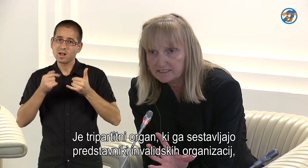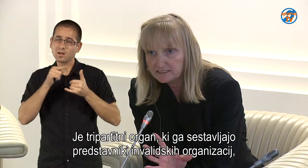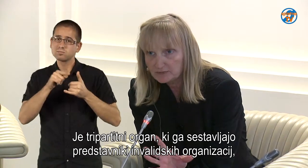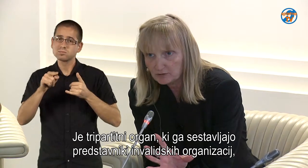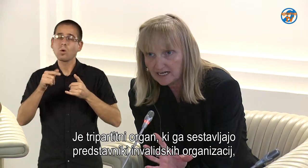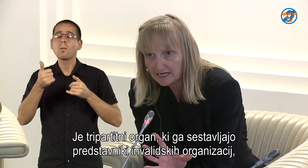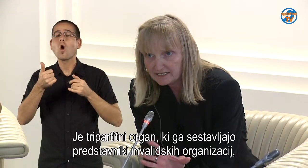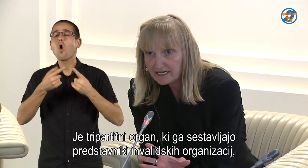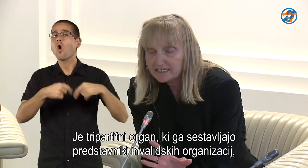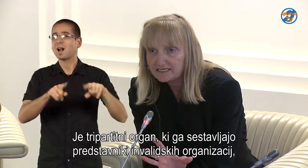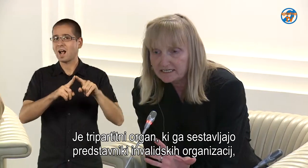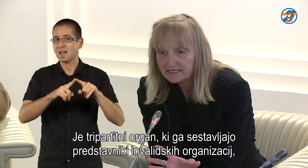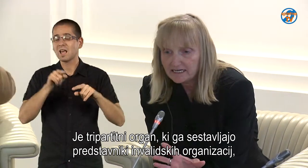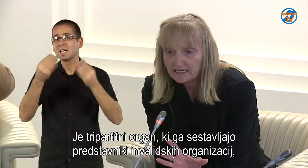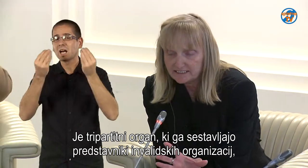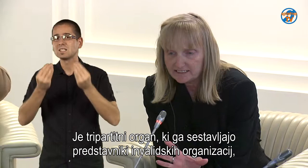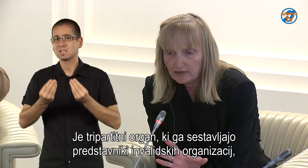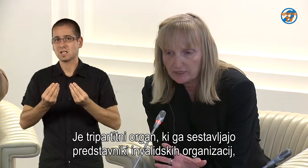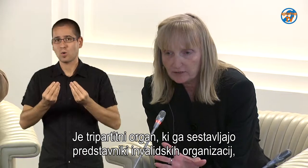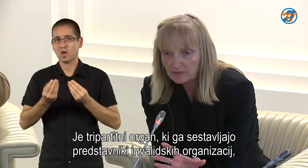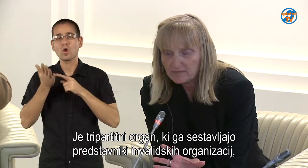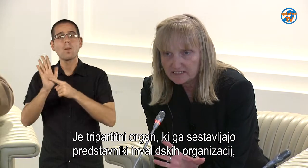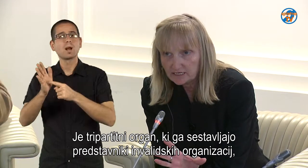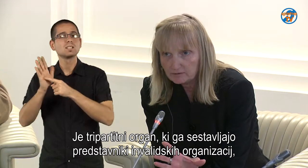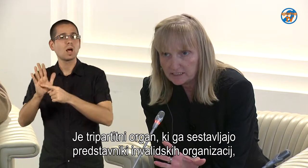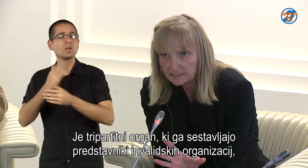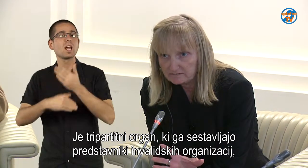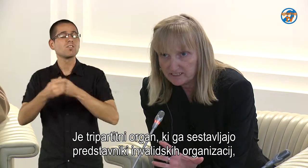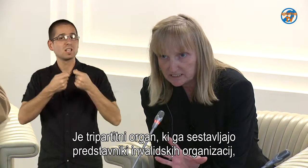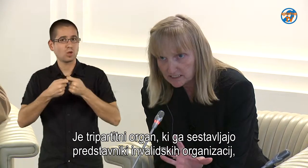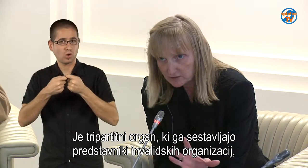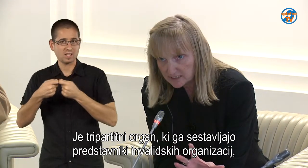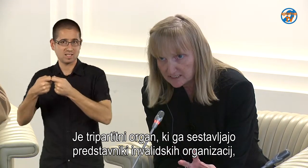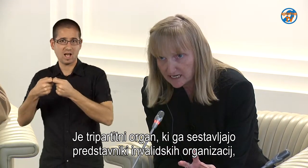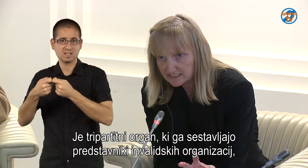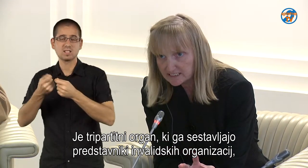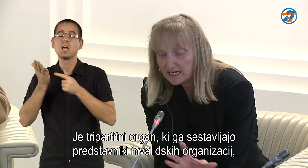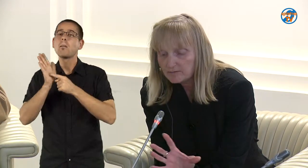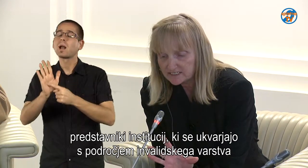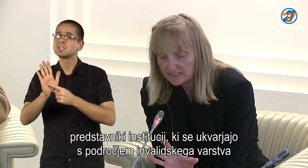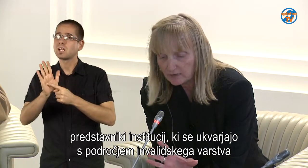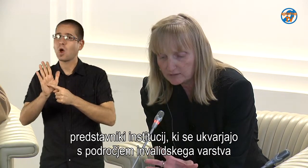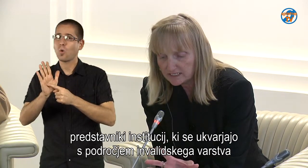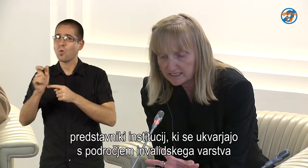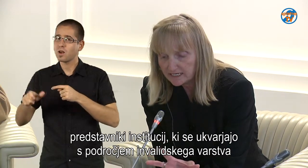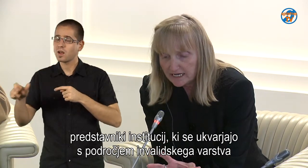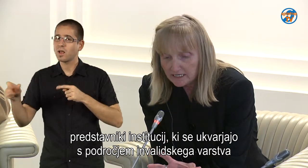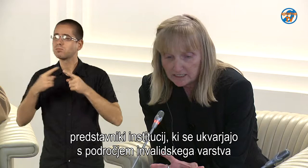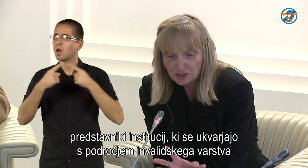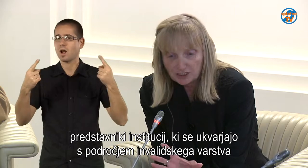tripartitni organ, ki ga sestavljajo predstavniki invalidskih organizacij, predstavniki